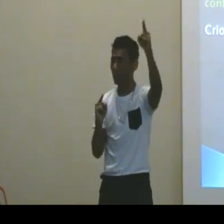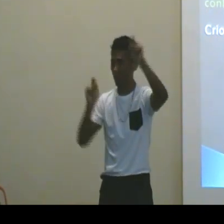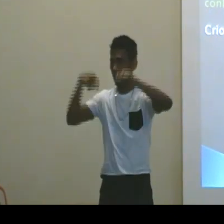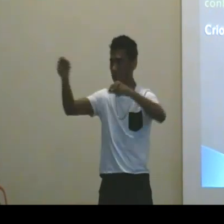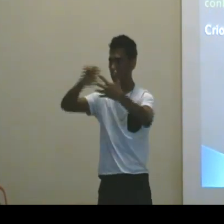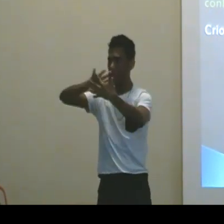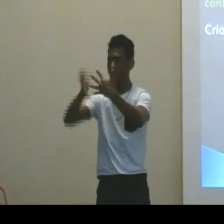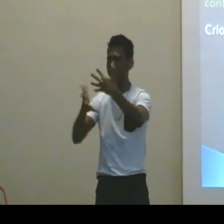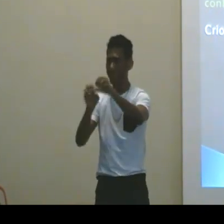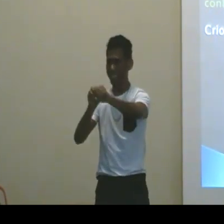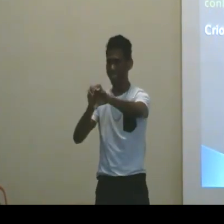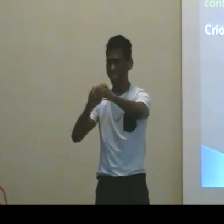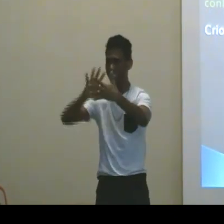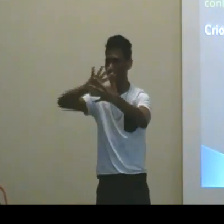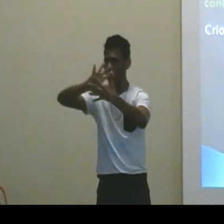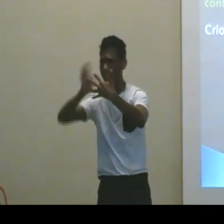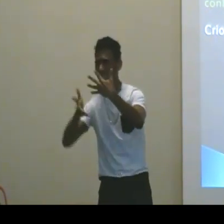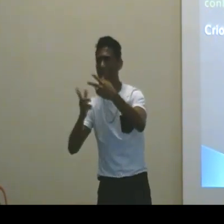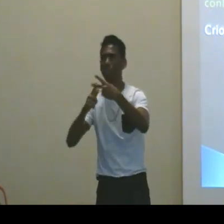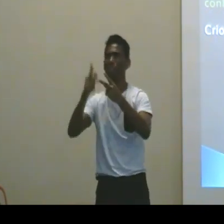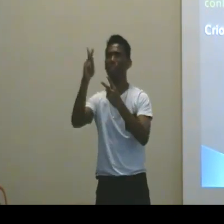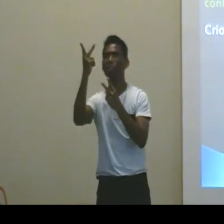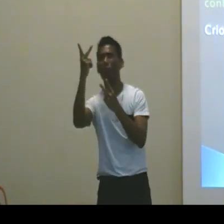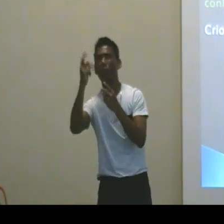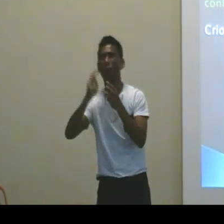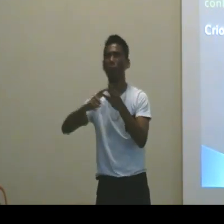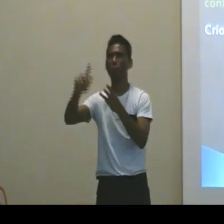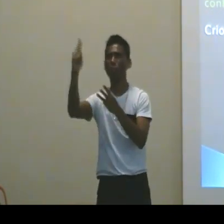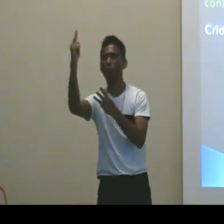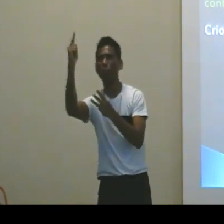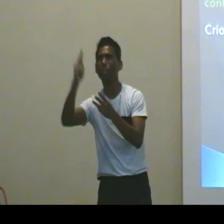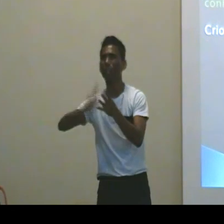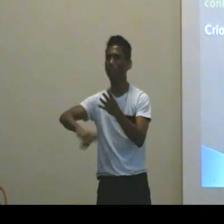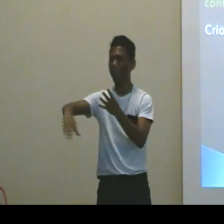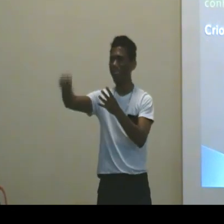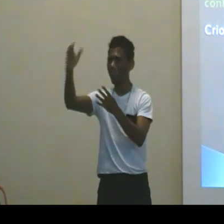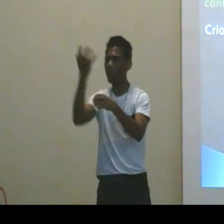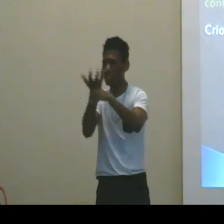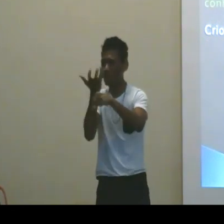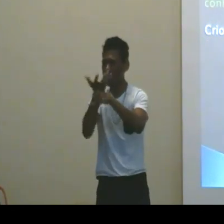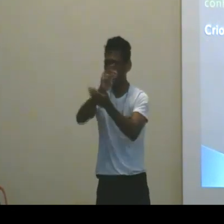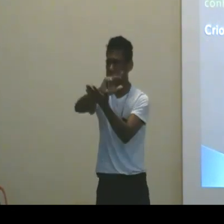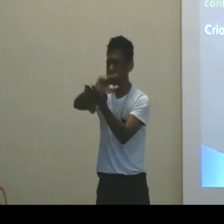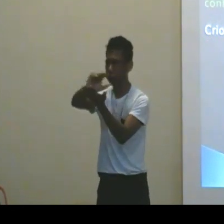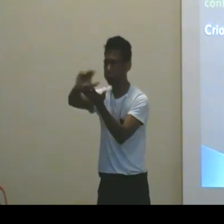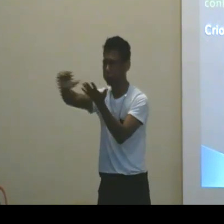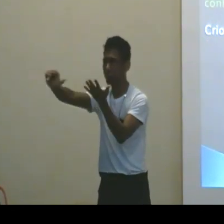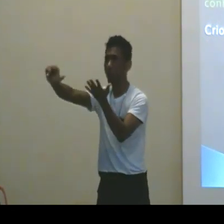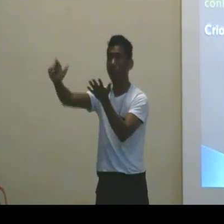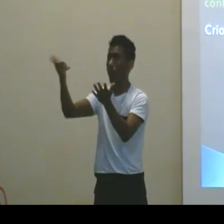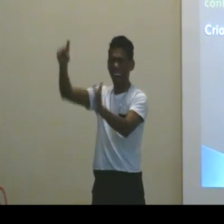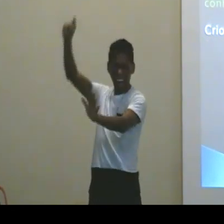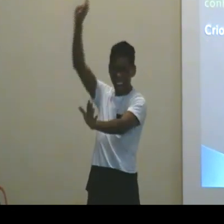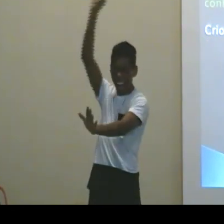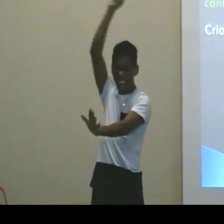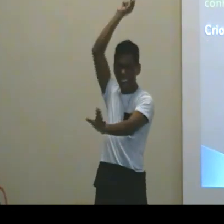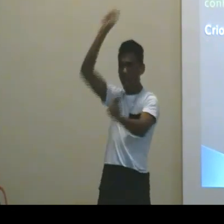Vamos dar um exemplo. No Instituto de Surdos há ensino de Libras lá. As várias disciplinas, história e geografia,